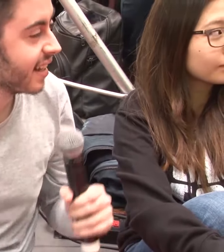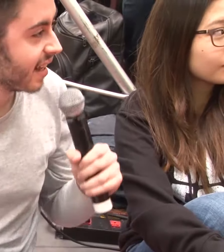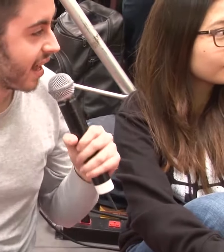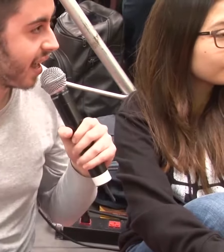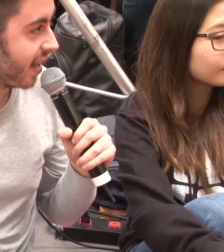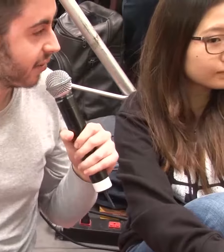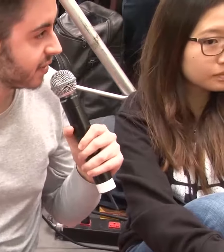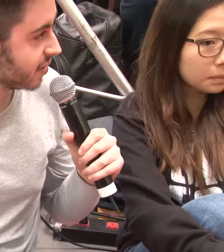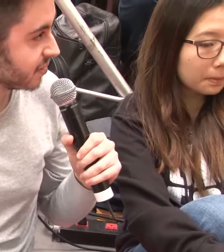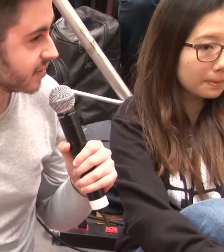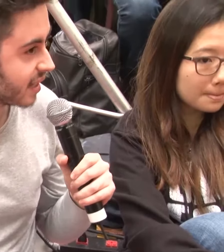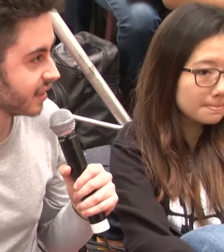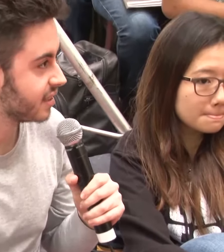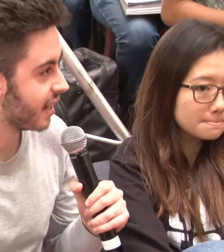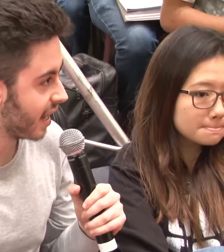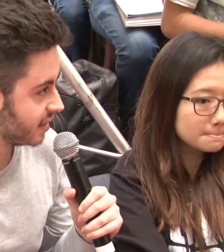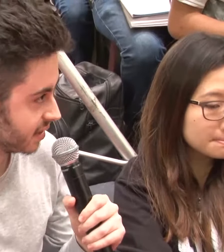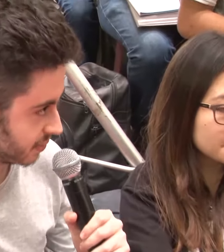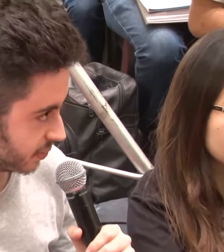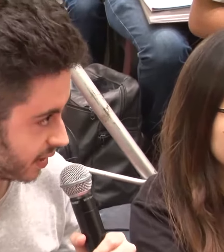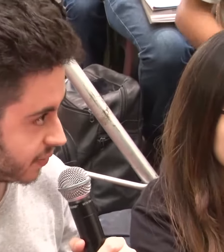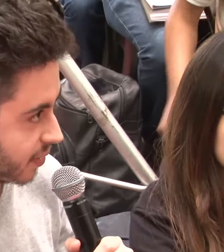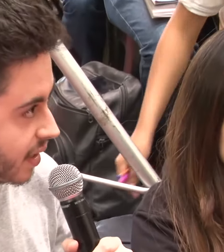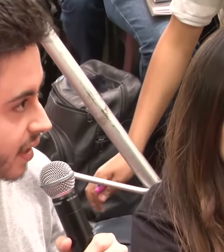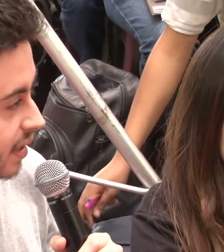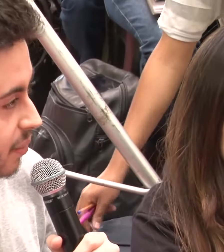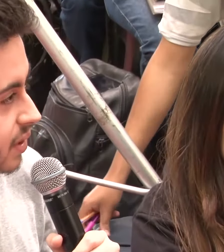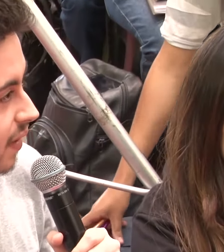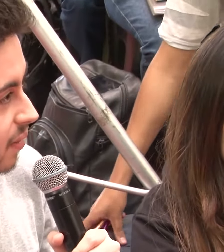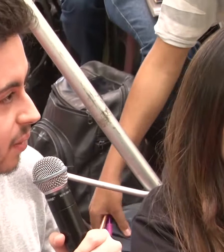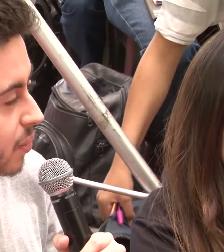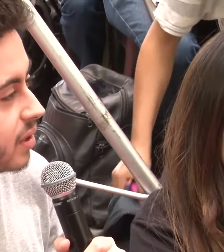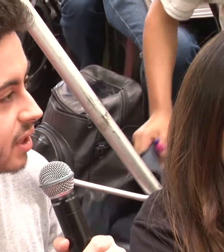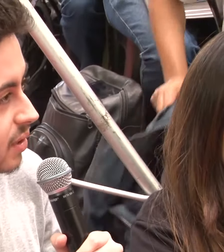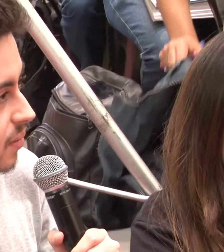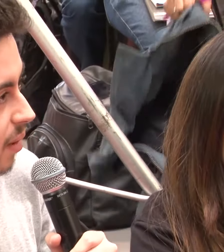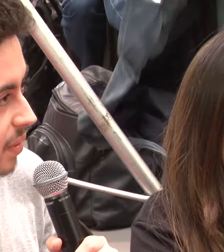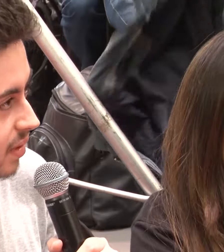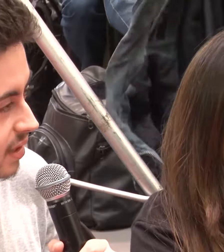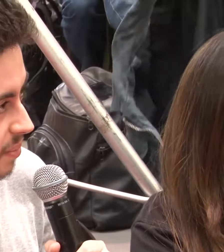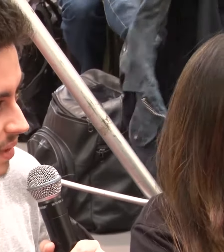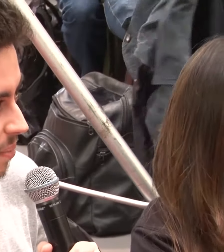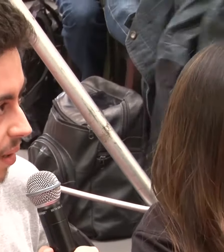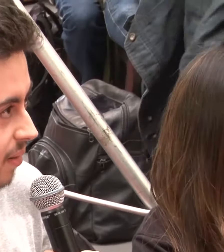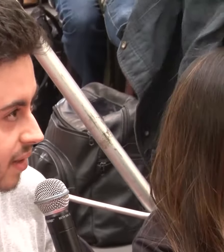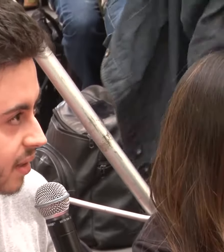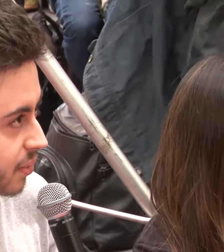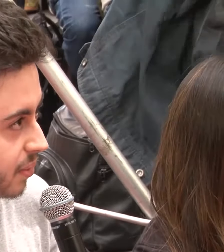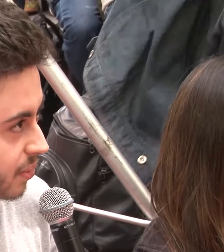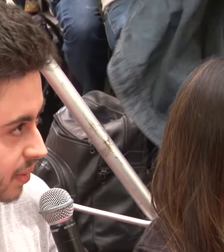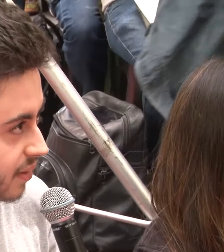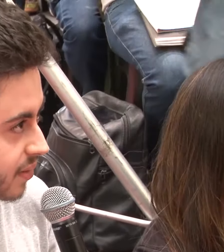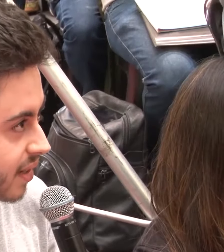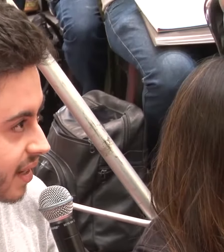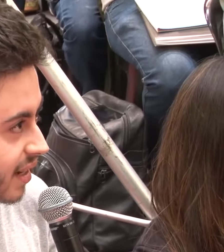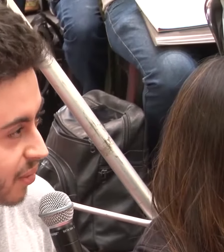Fala, querido. Eu vejo alguns sites de análise do livro e muitos falam que o Cortiço é o personagem principal